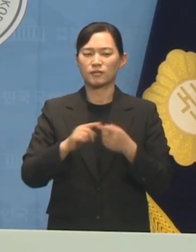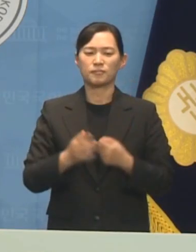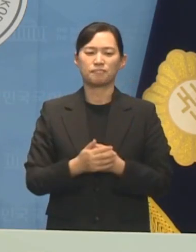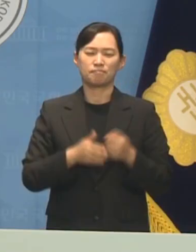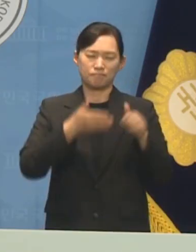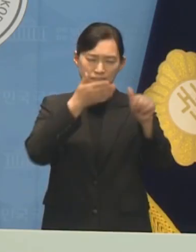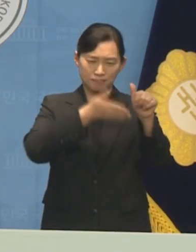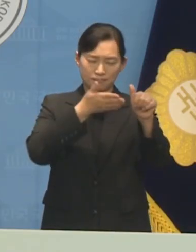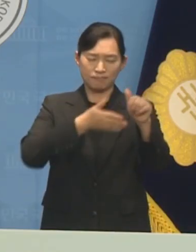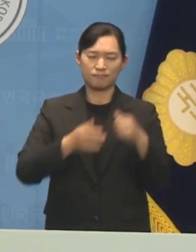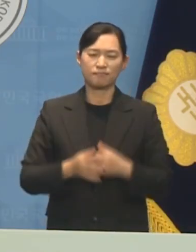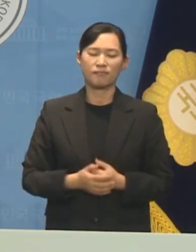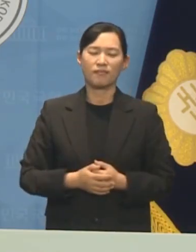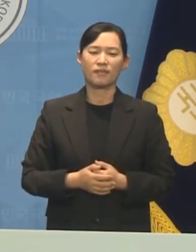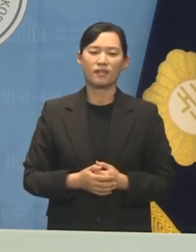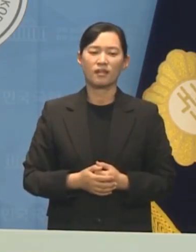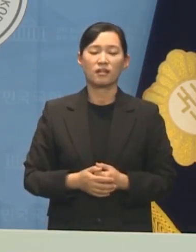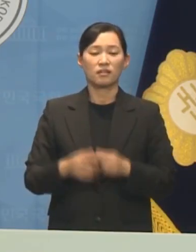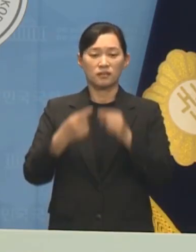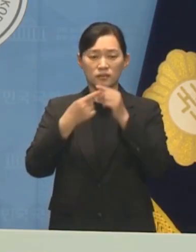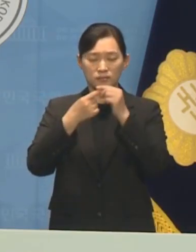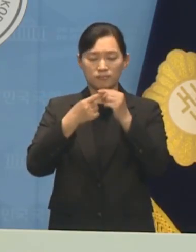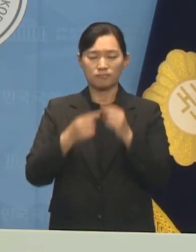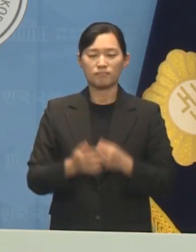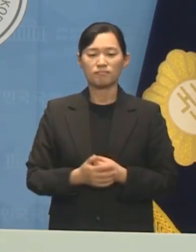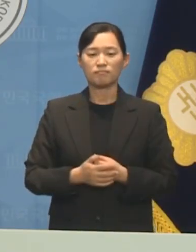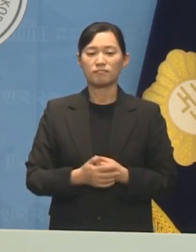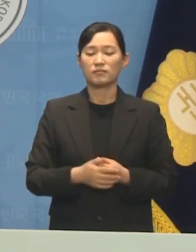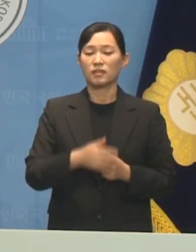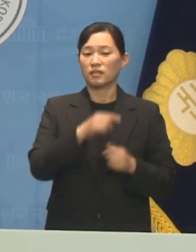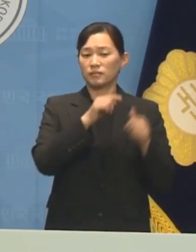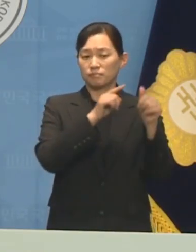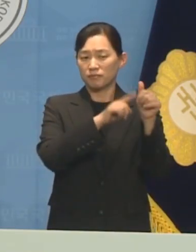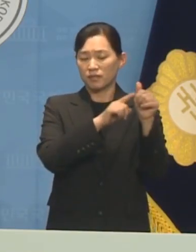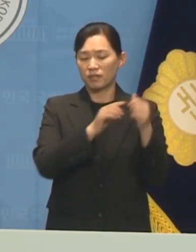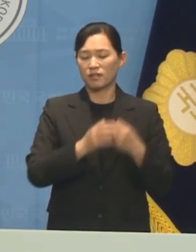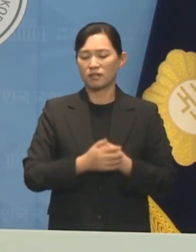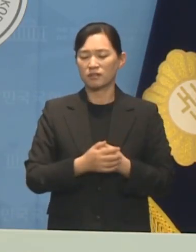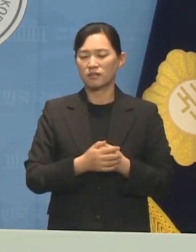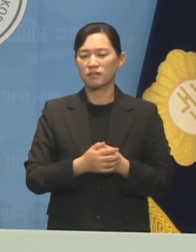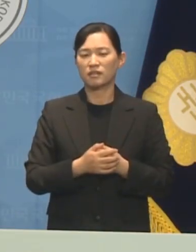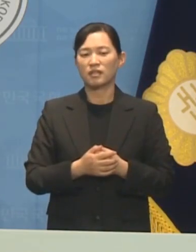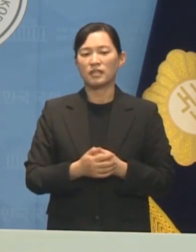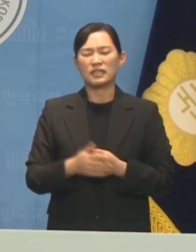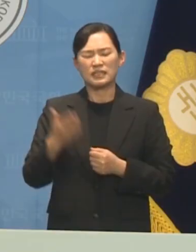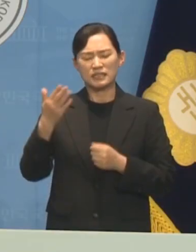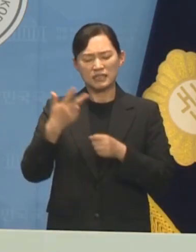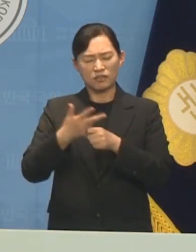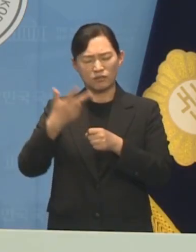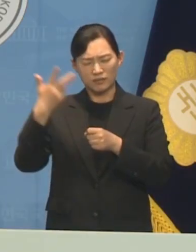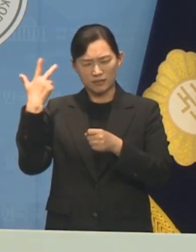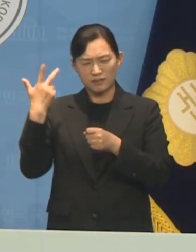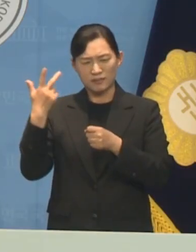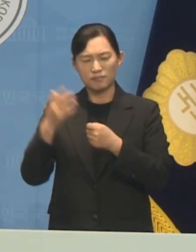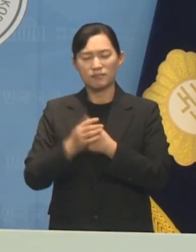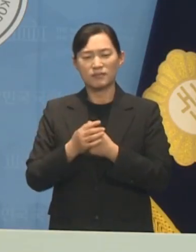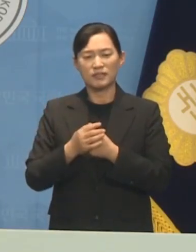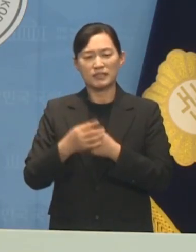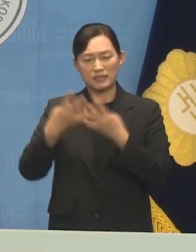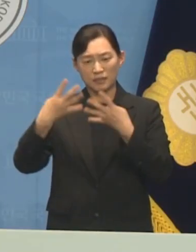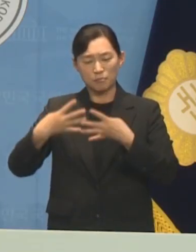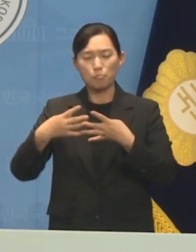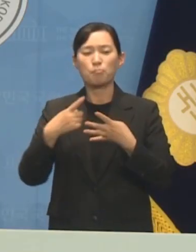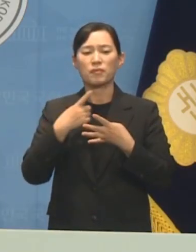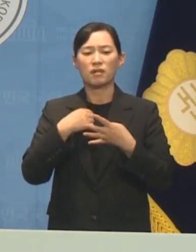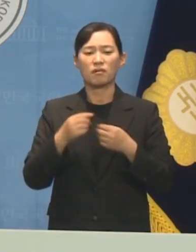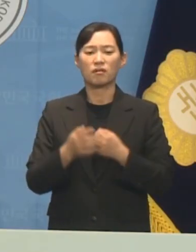엄중히 요구하는 바입니다. 첫째, 청원아이스는 7년 전 시대착오적인 조건으로 체결된